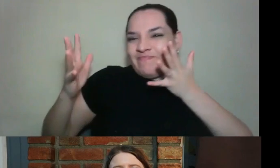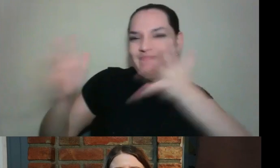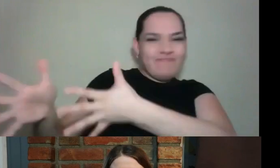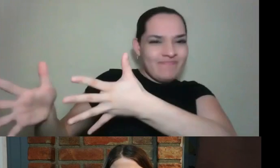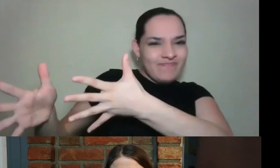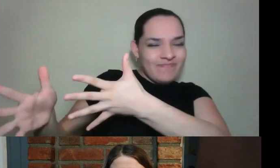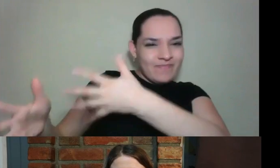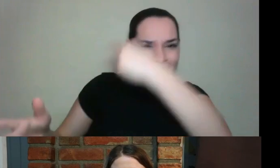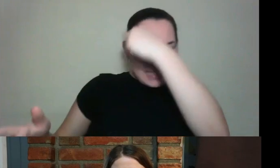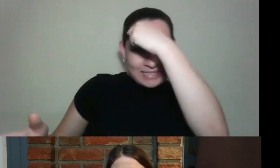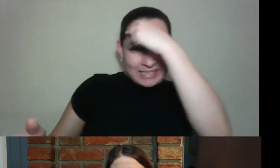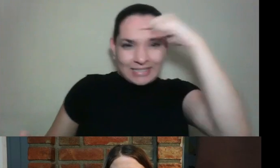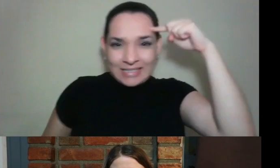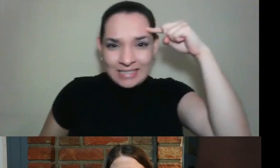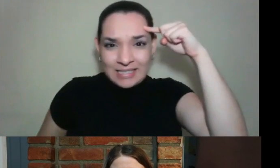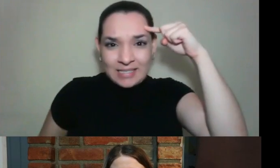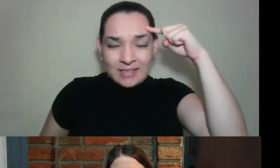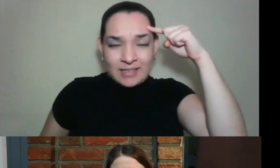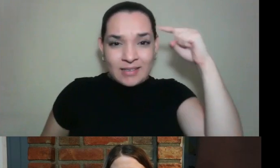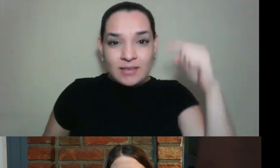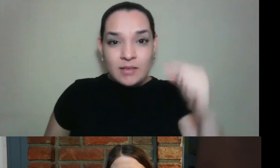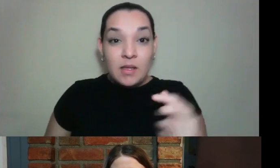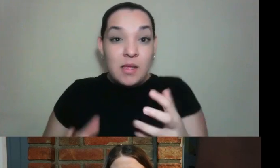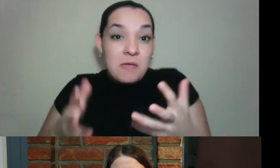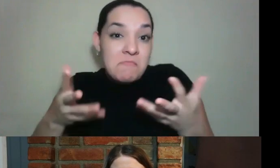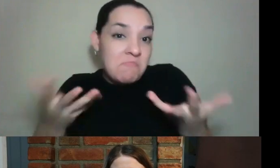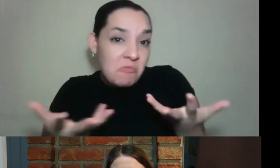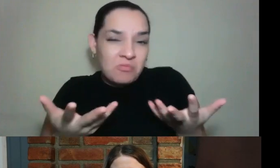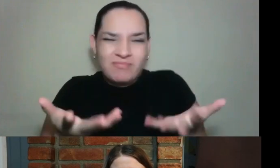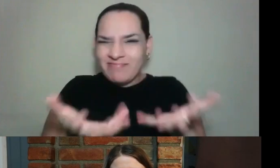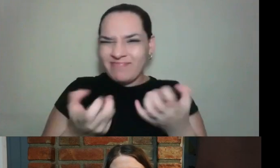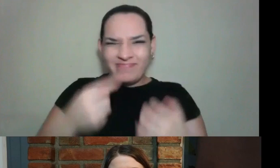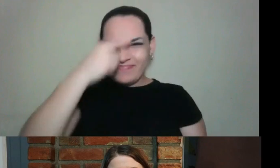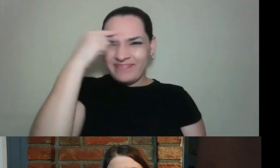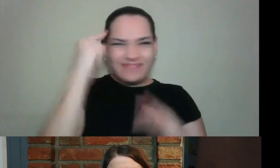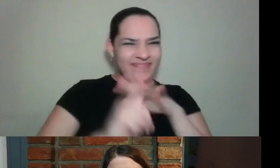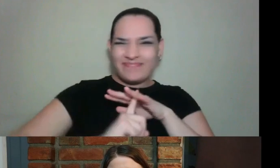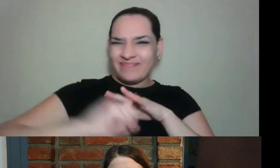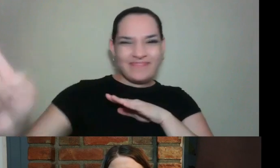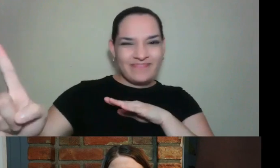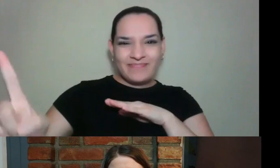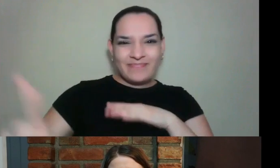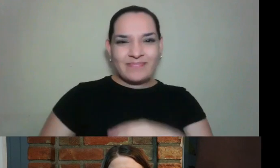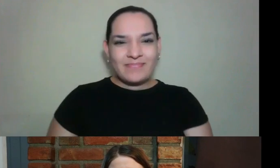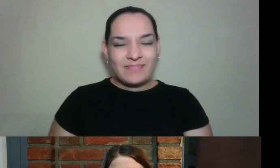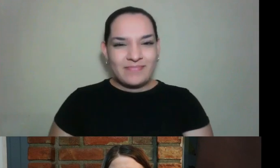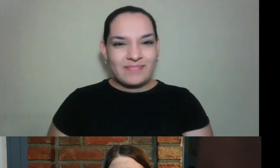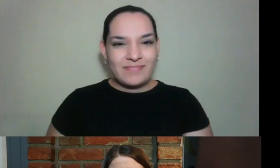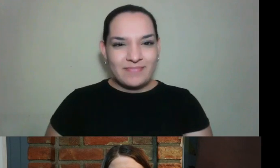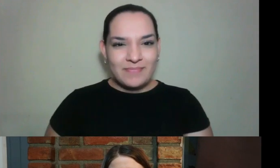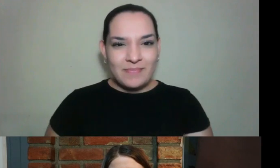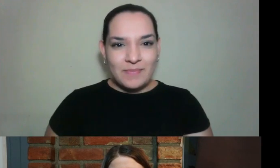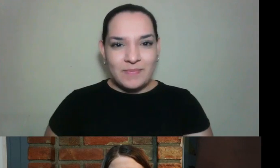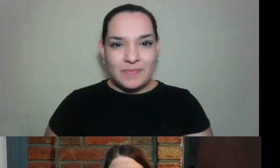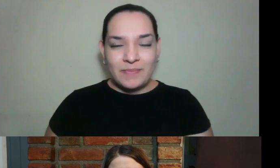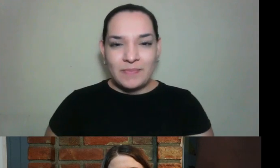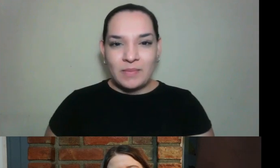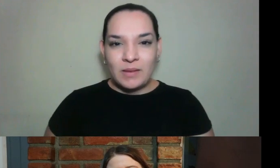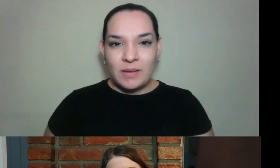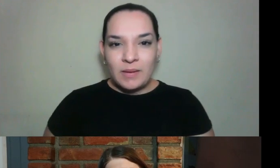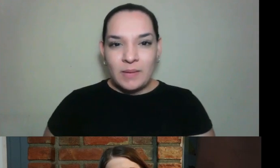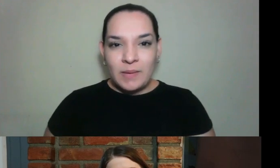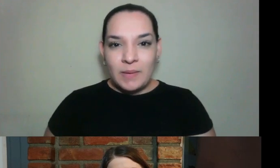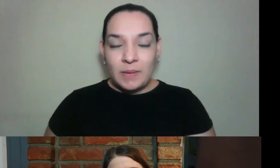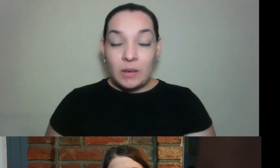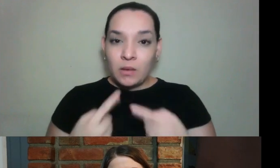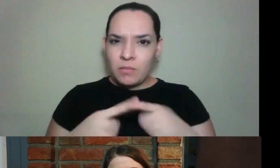querido dejar absolutamente todo lo que estaba haciendo con tal de no volver a aparecer.